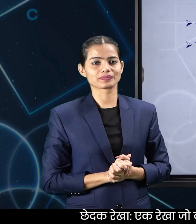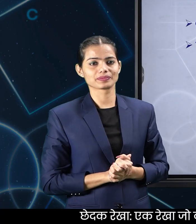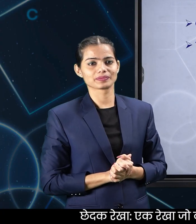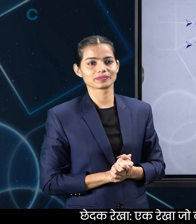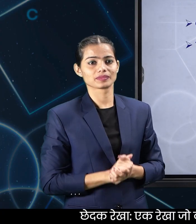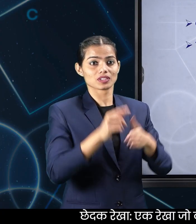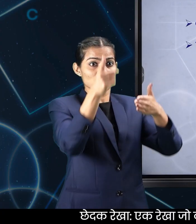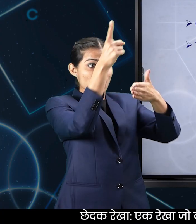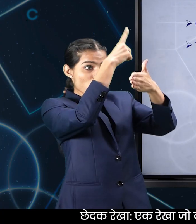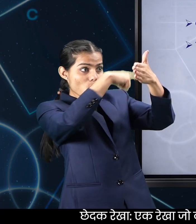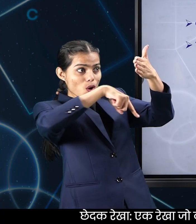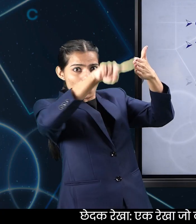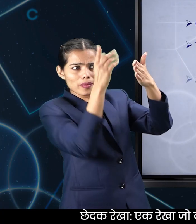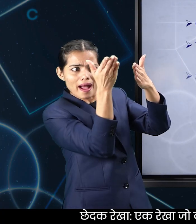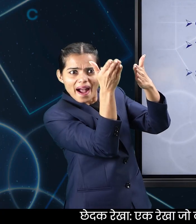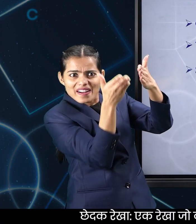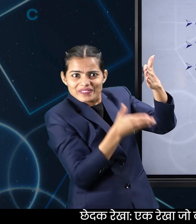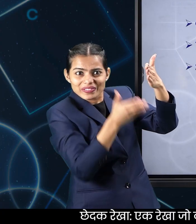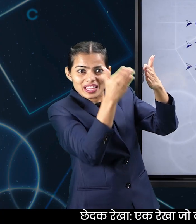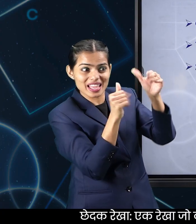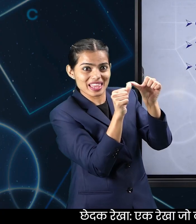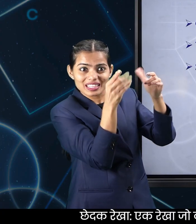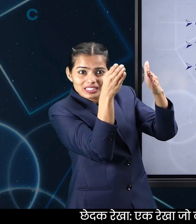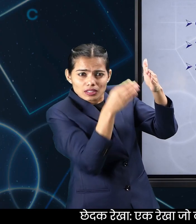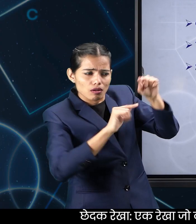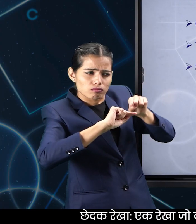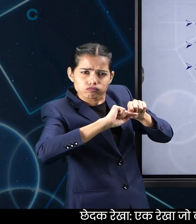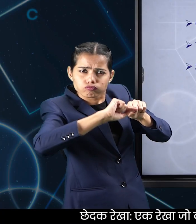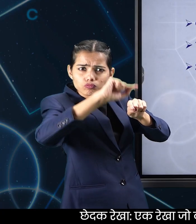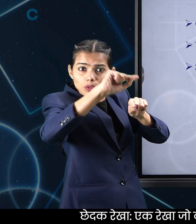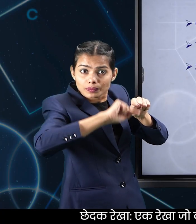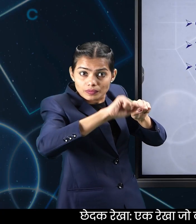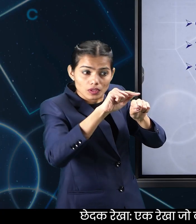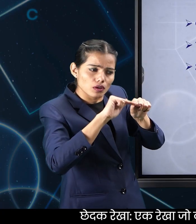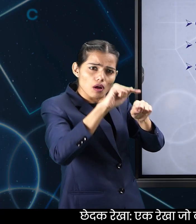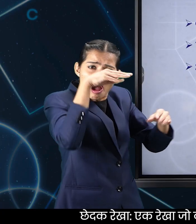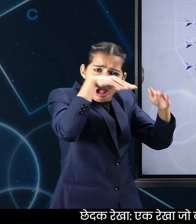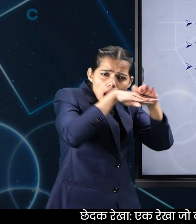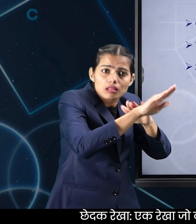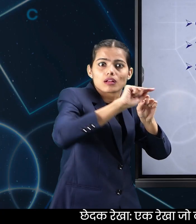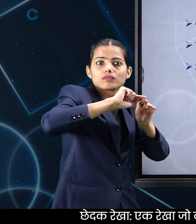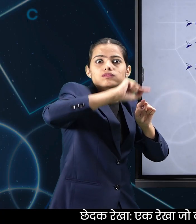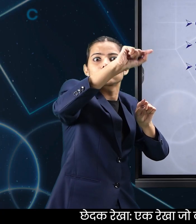छेदक रेखा एक रेखा जो वृत्त को दो बिंदुओं पर काटती है, जिससे एक जीवा बनाती